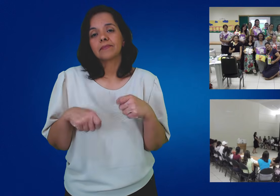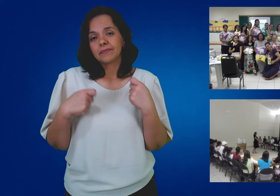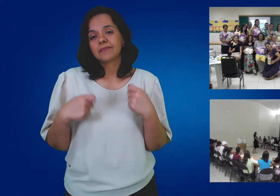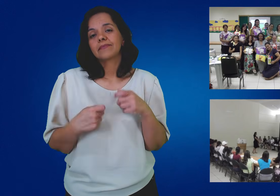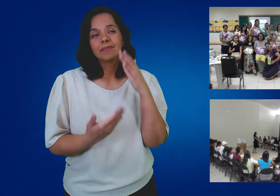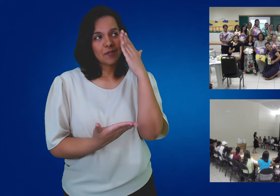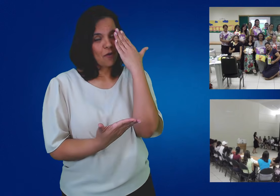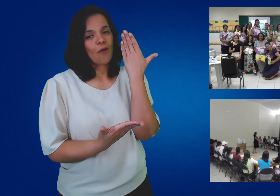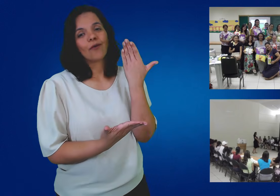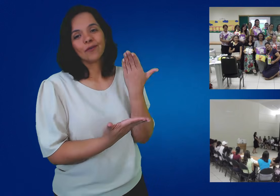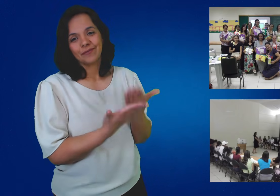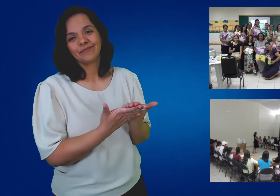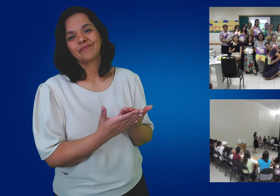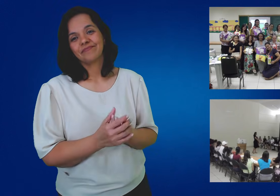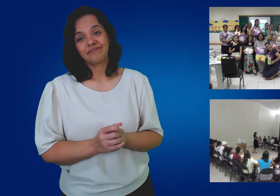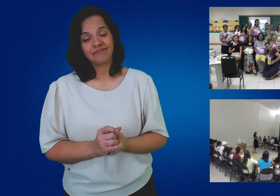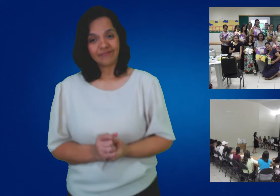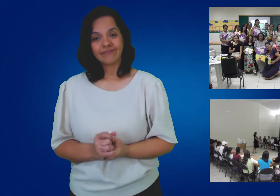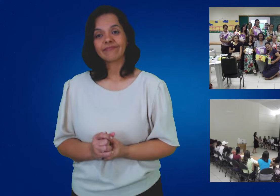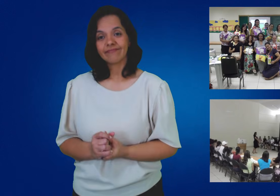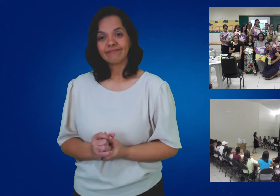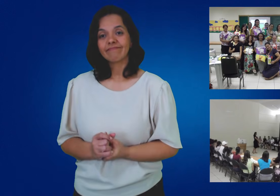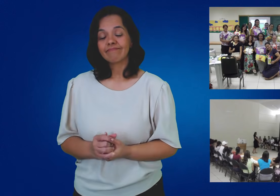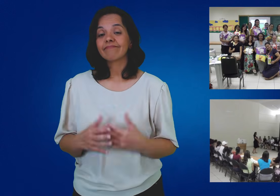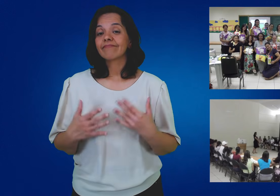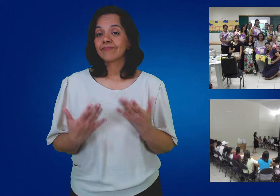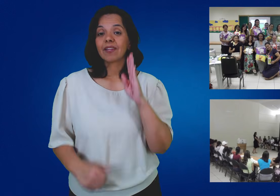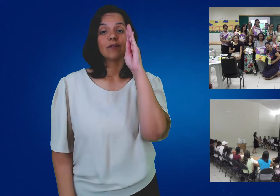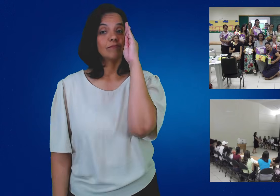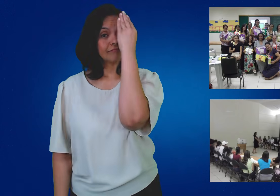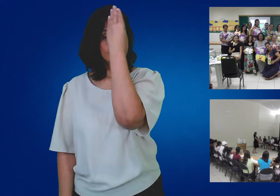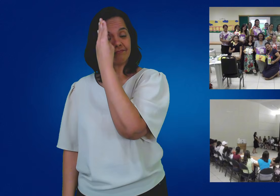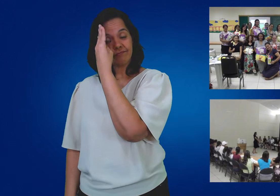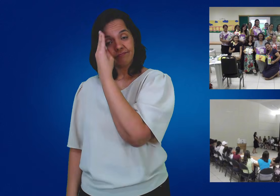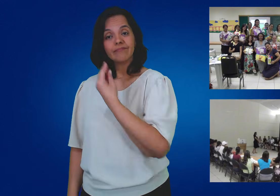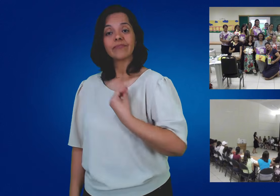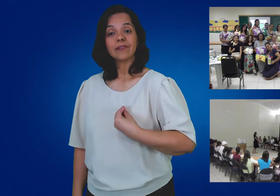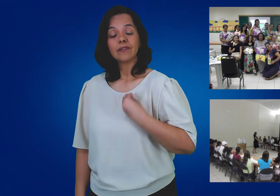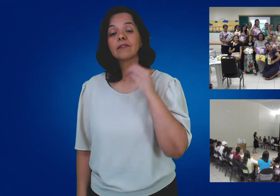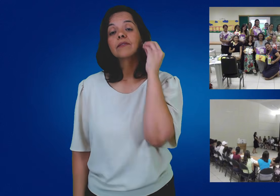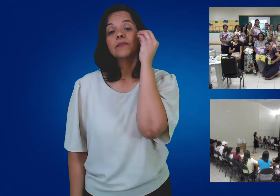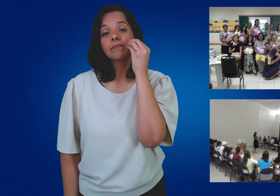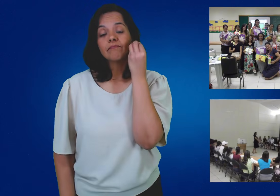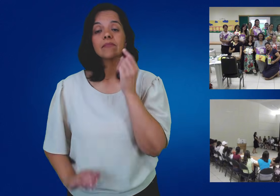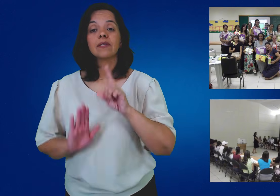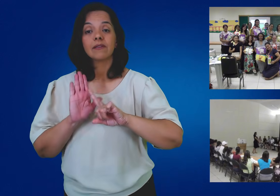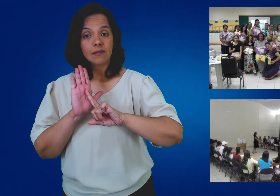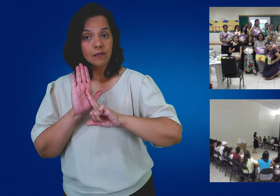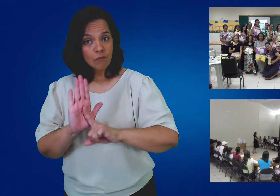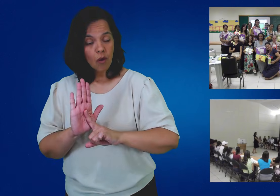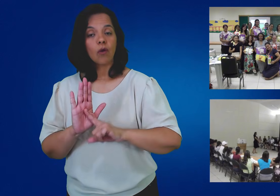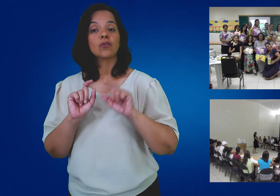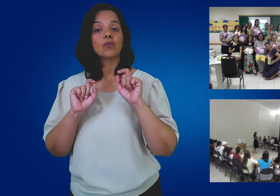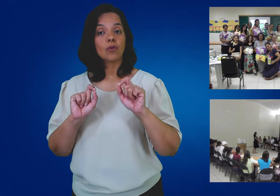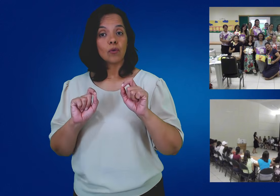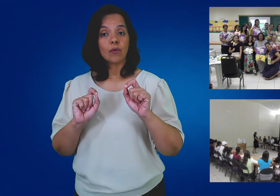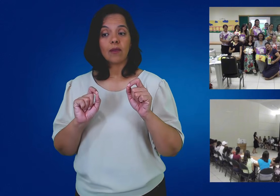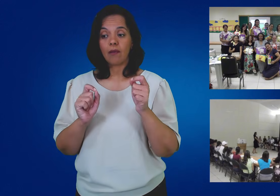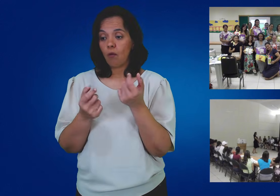cumprir. Mas nós precisamos confiar em Deus. Então, nessa experiência de Ulisses